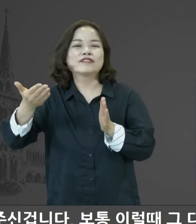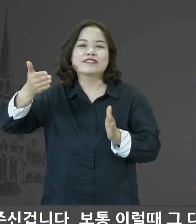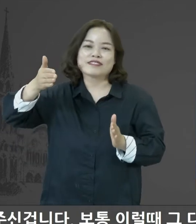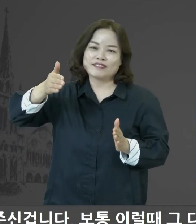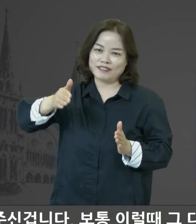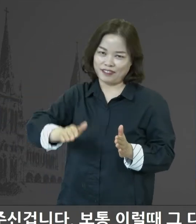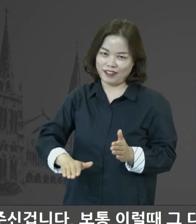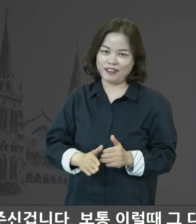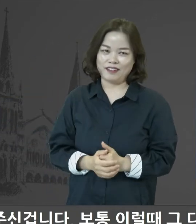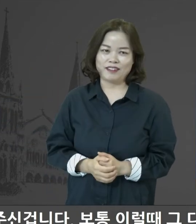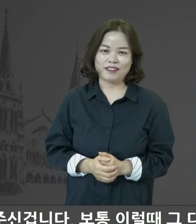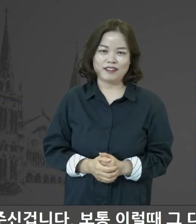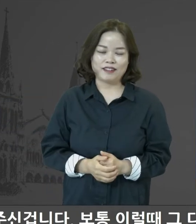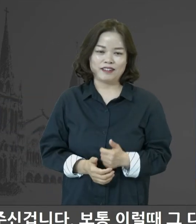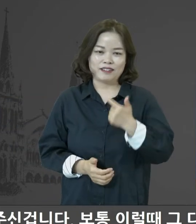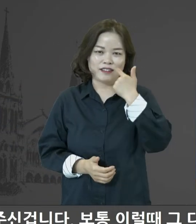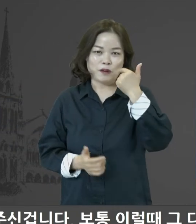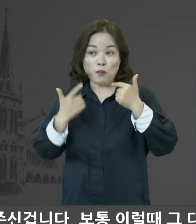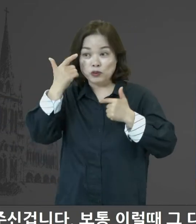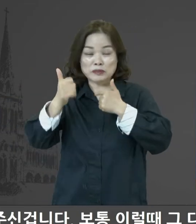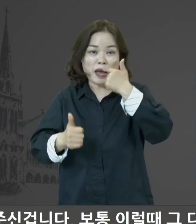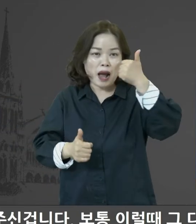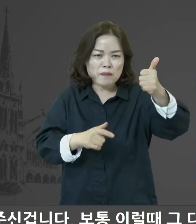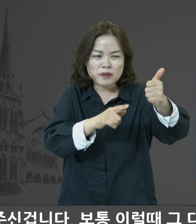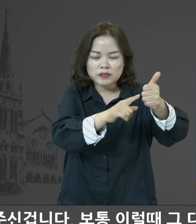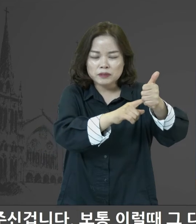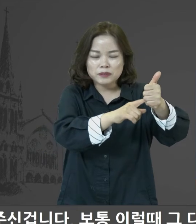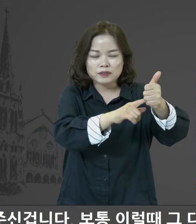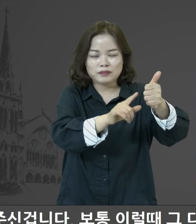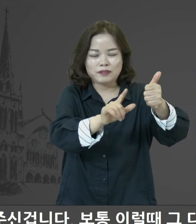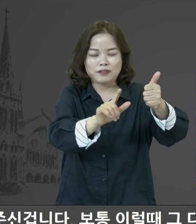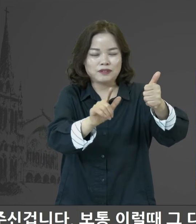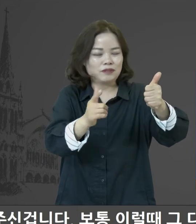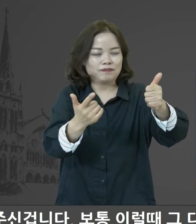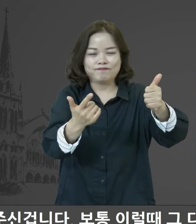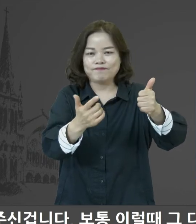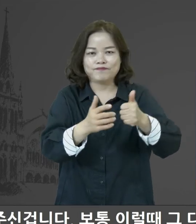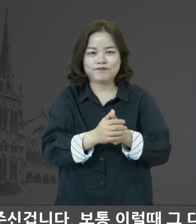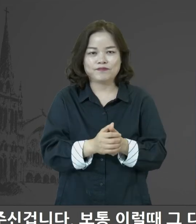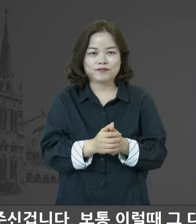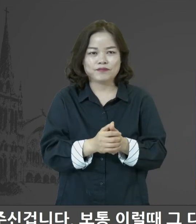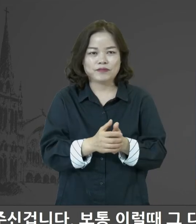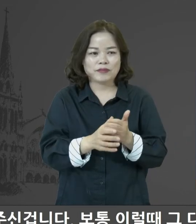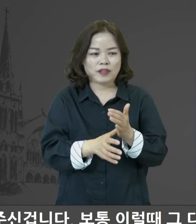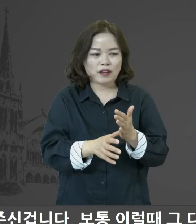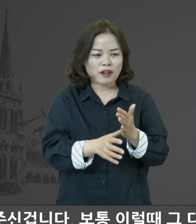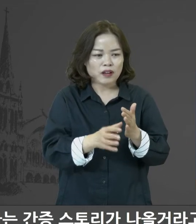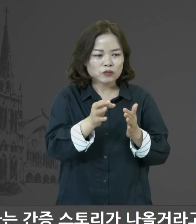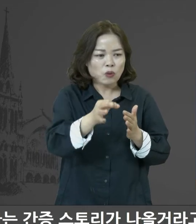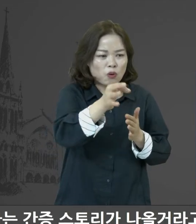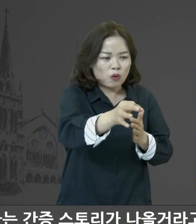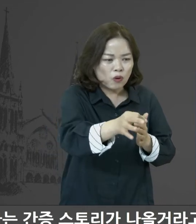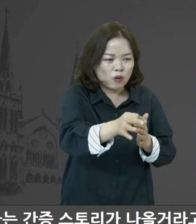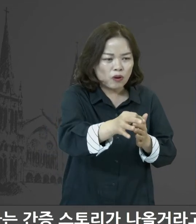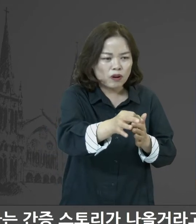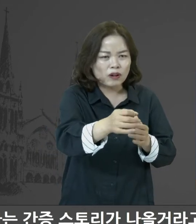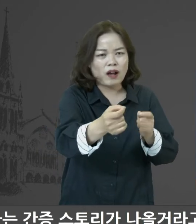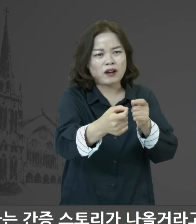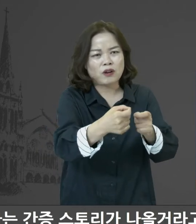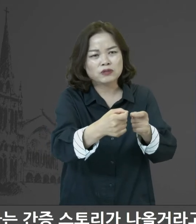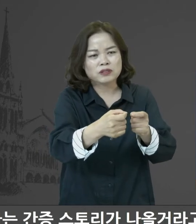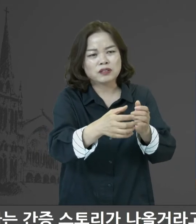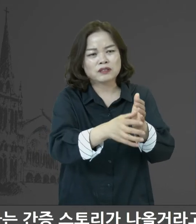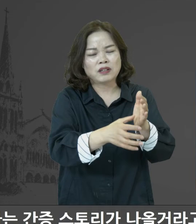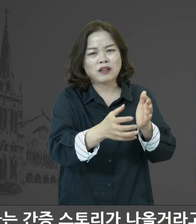그런데 저희 아버지는 아니었습니다. 납품 기일은 다가오는데